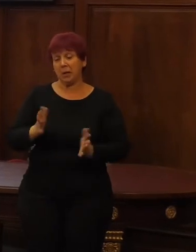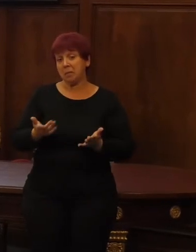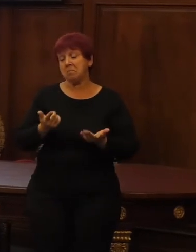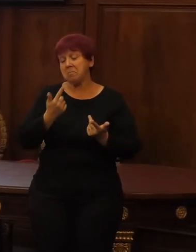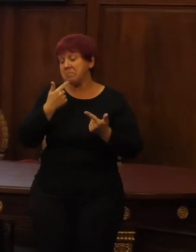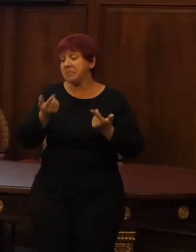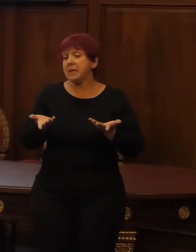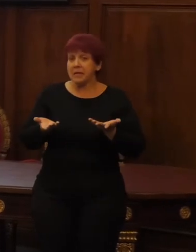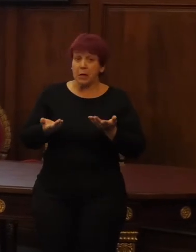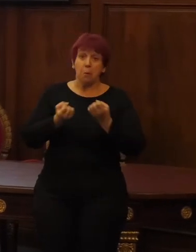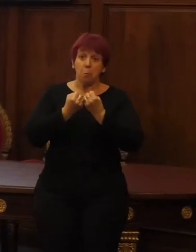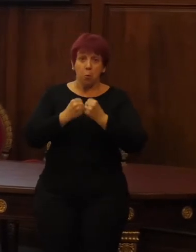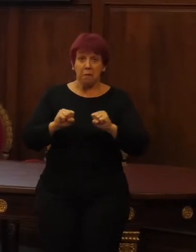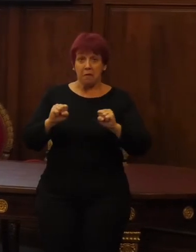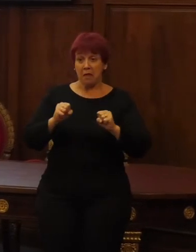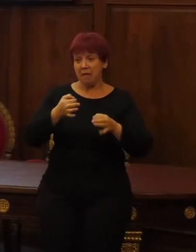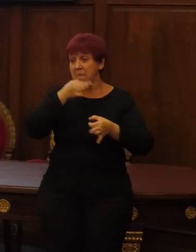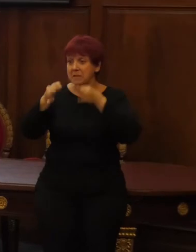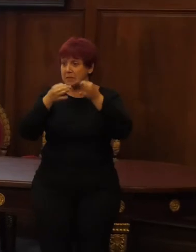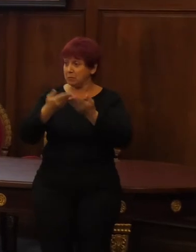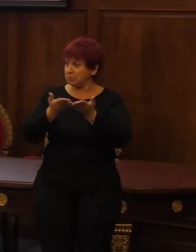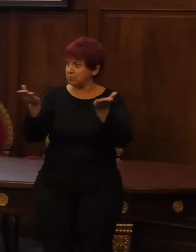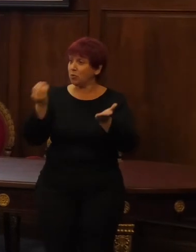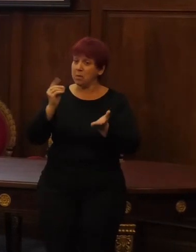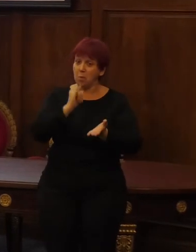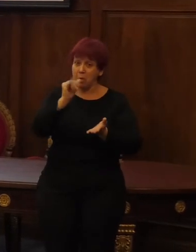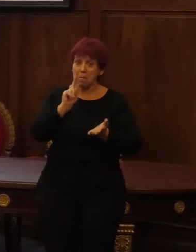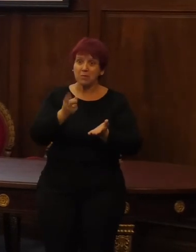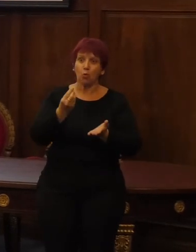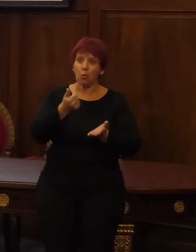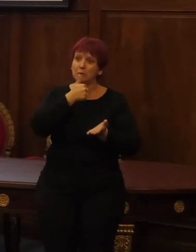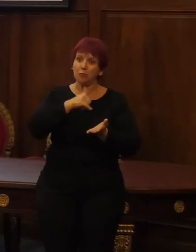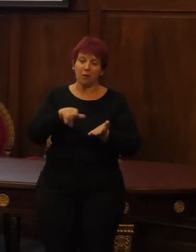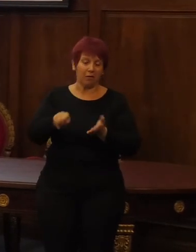Espero poder reflejar algo de esto en lo que voy a relatar.